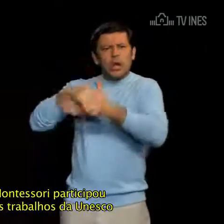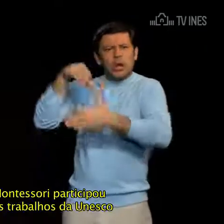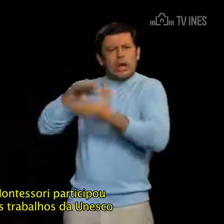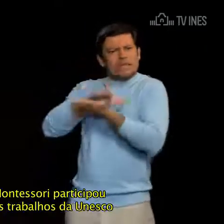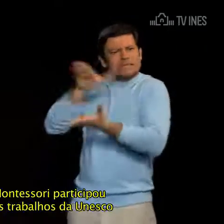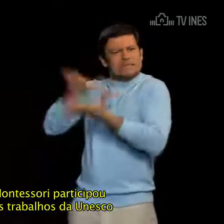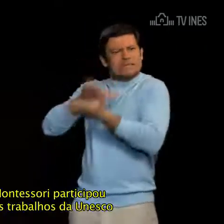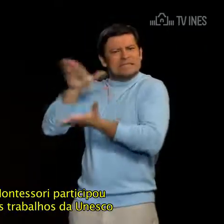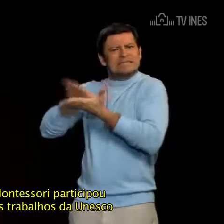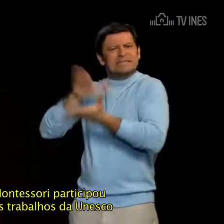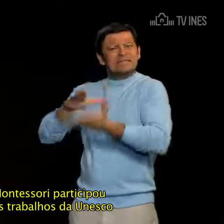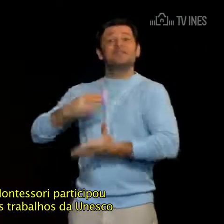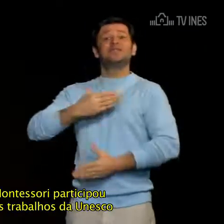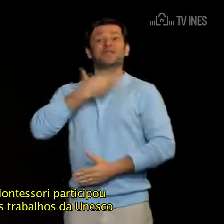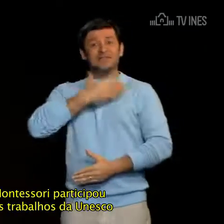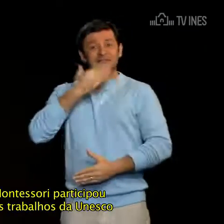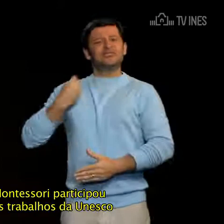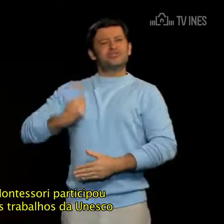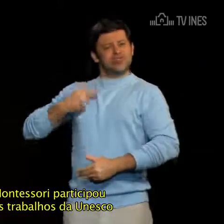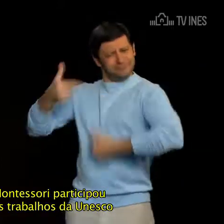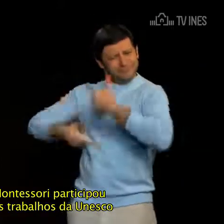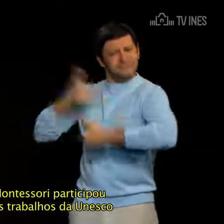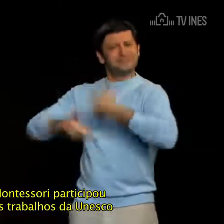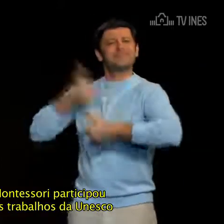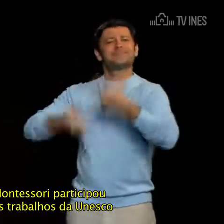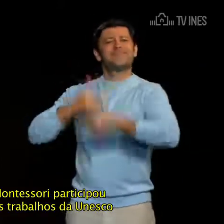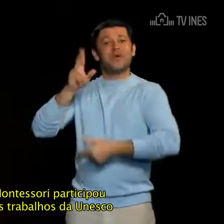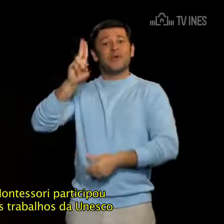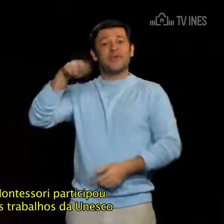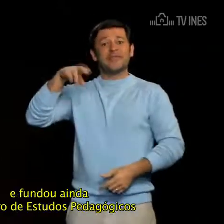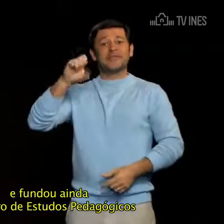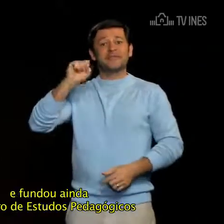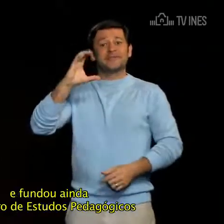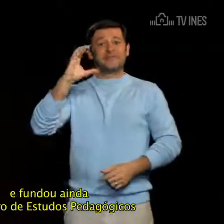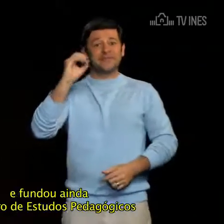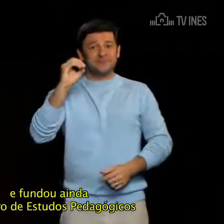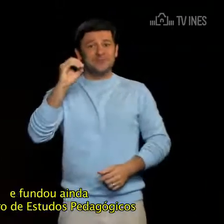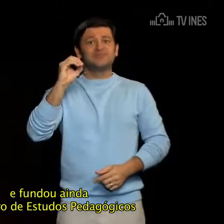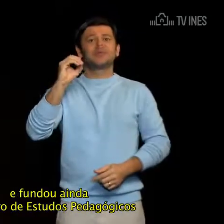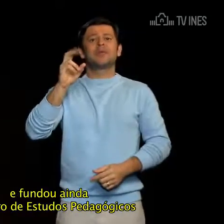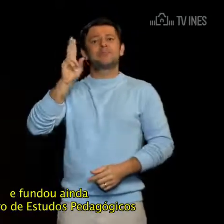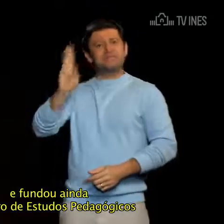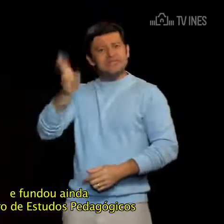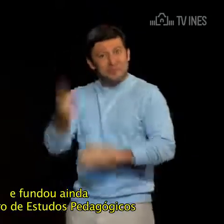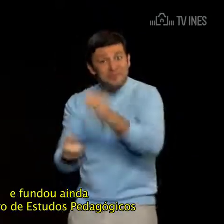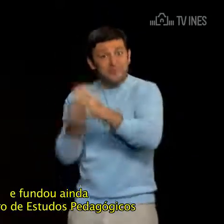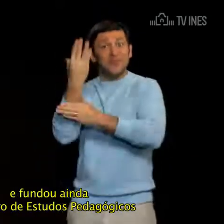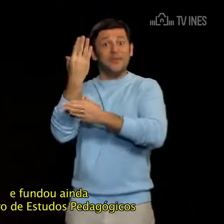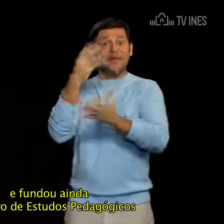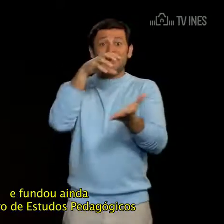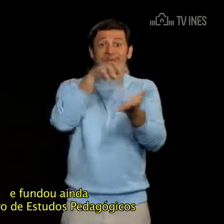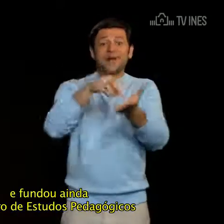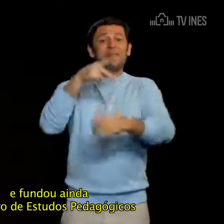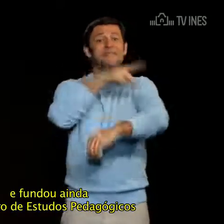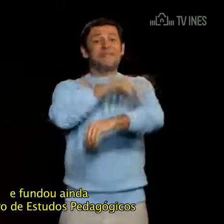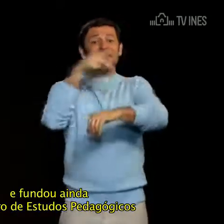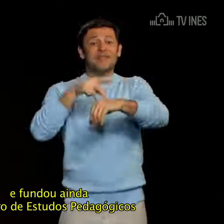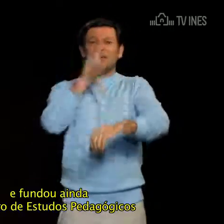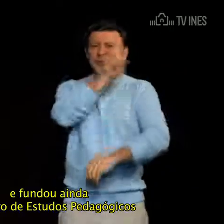Montessori participou dos trabalhos da Unesco e fundou, ainda, o Centro de Estudos Pedagógicos